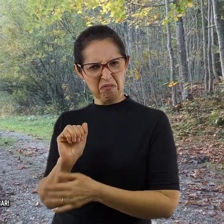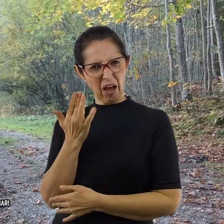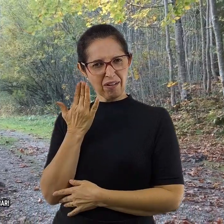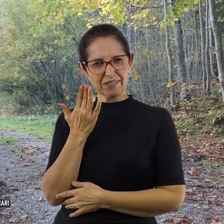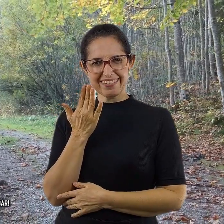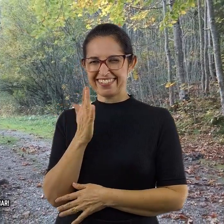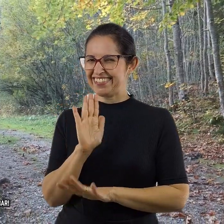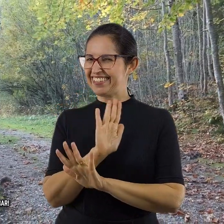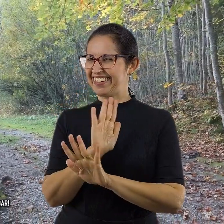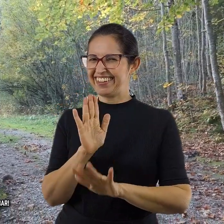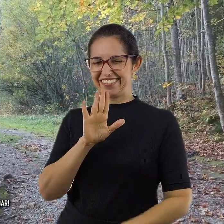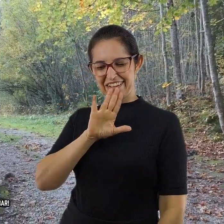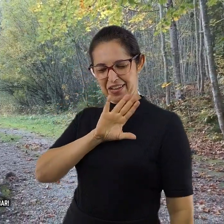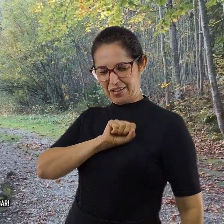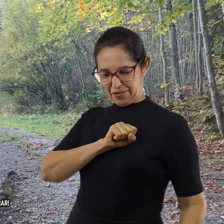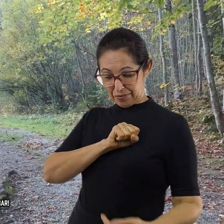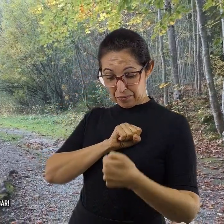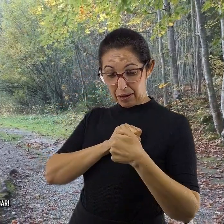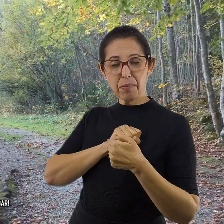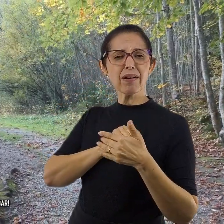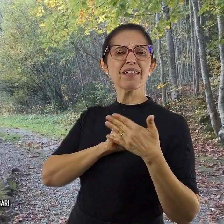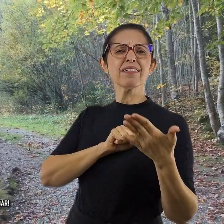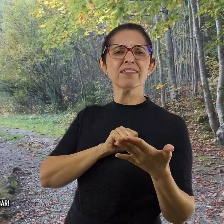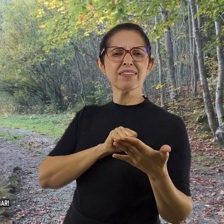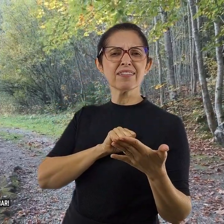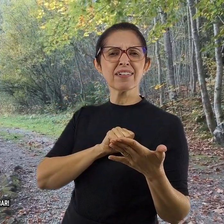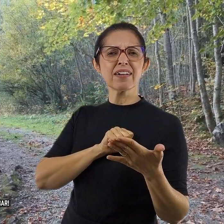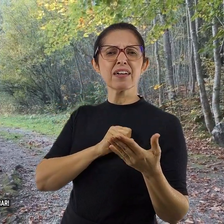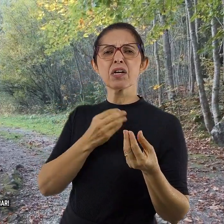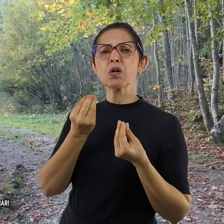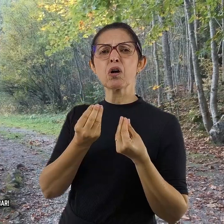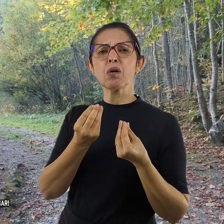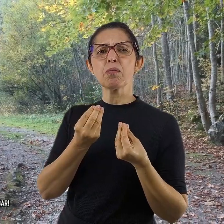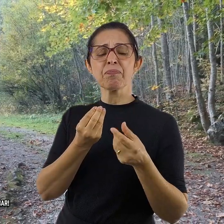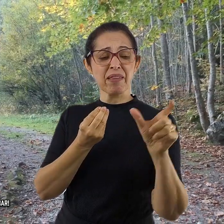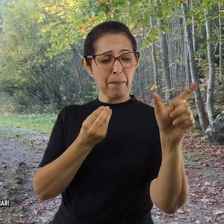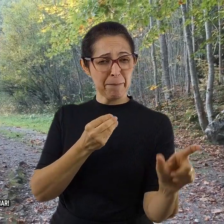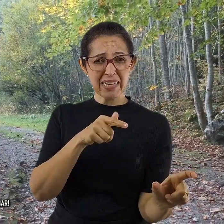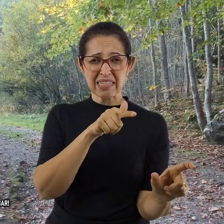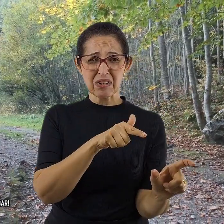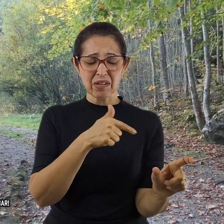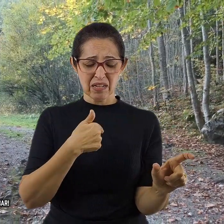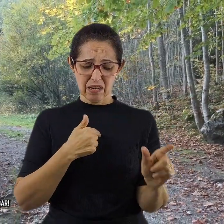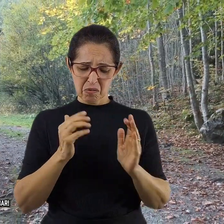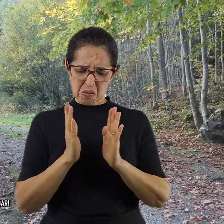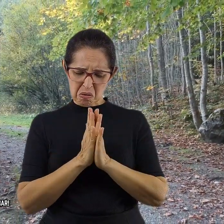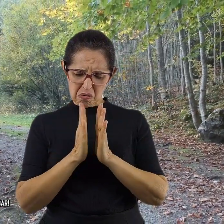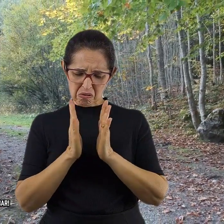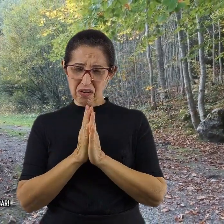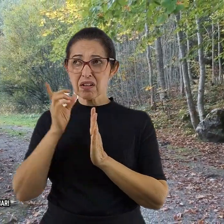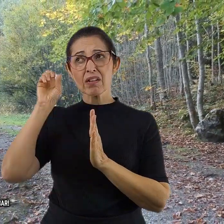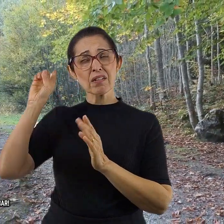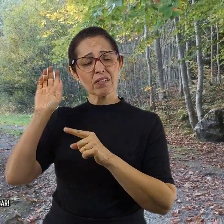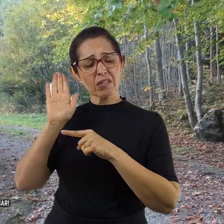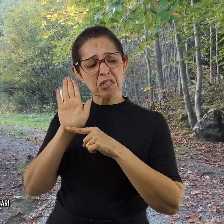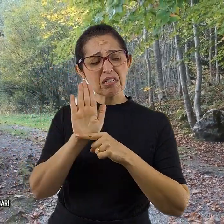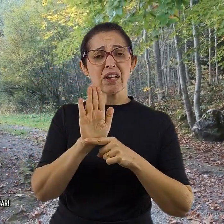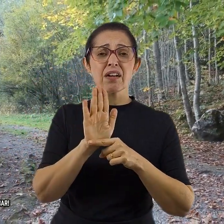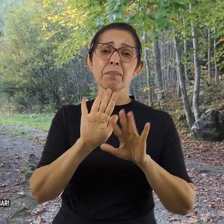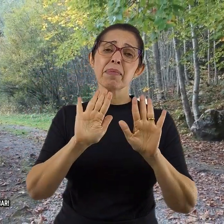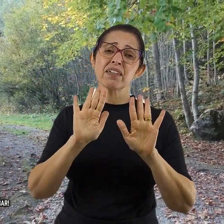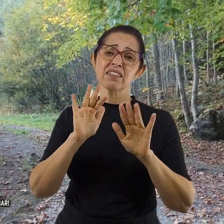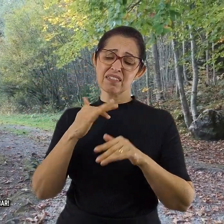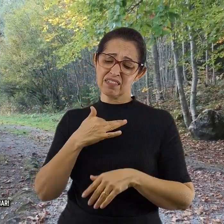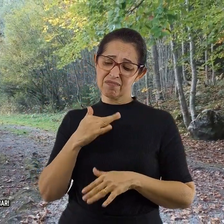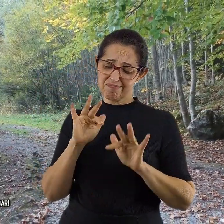amor é esse? É o amor que vai fazer você orar pelo irmão. Pastor, mas eu sou muito simples, eu conheço